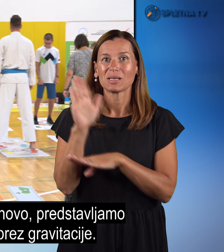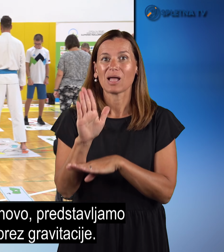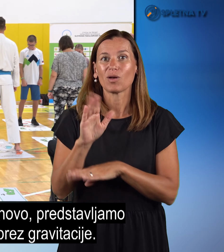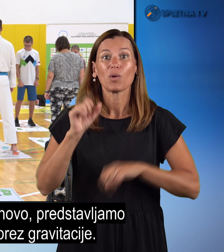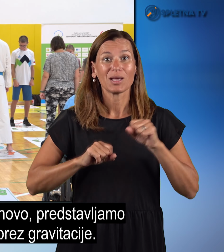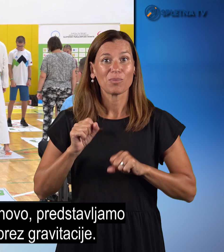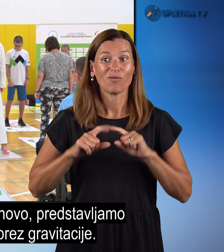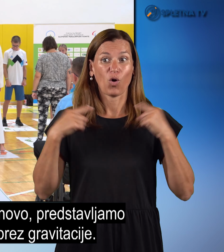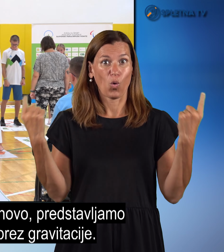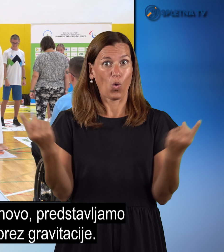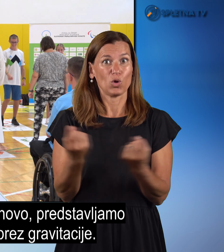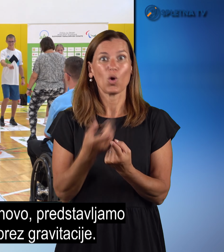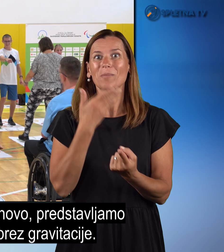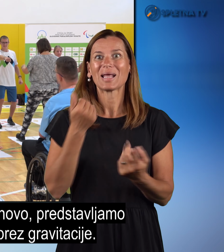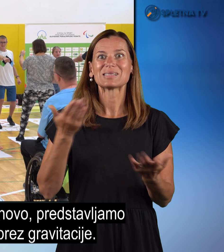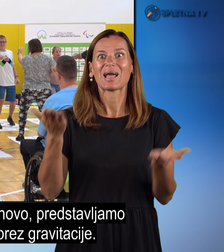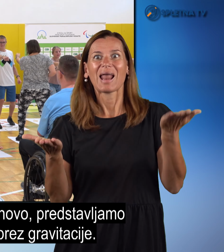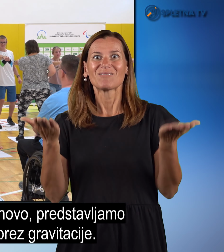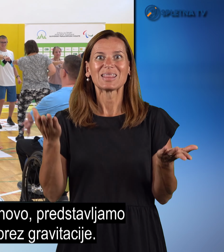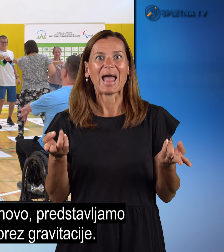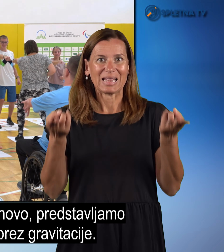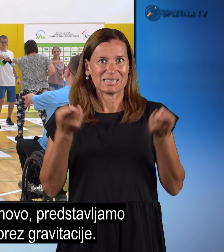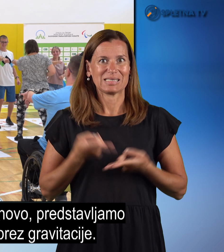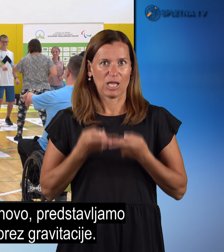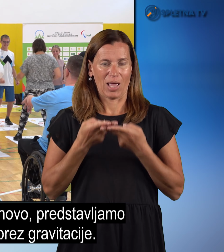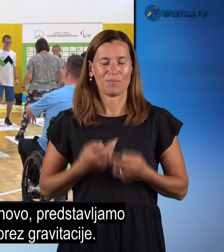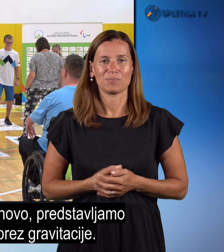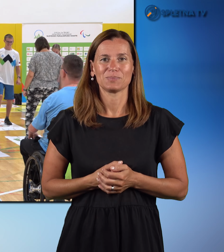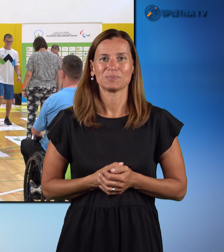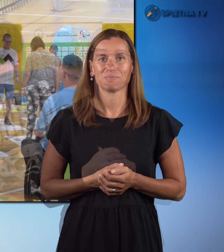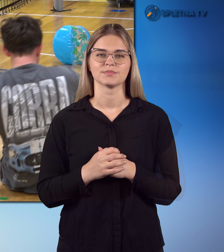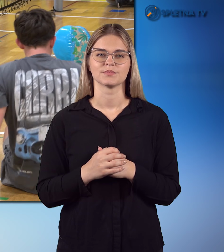predstavljamo gibanje v okolju brez gravitacije.